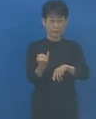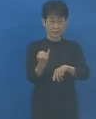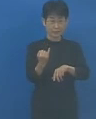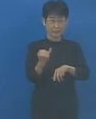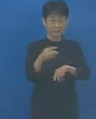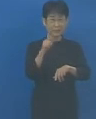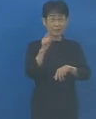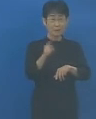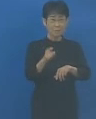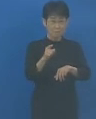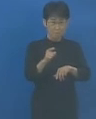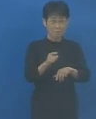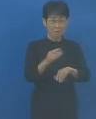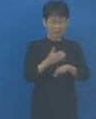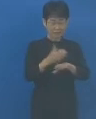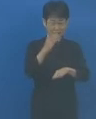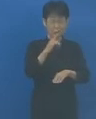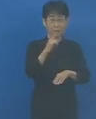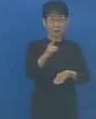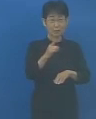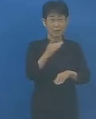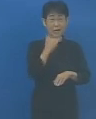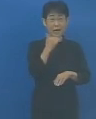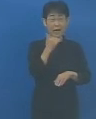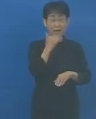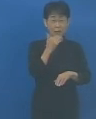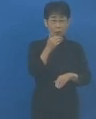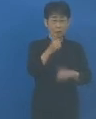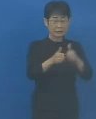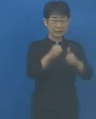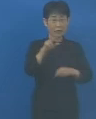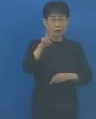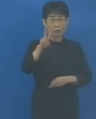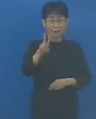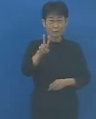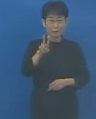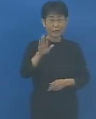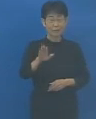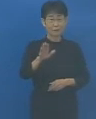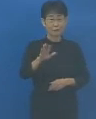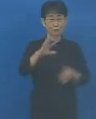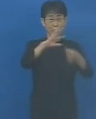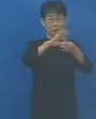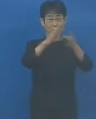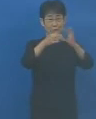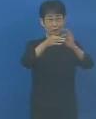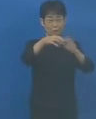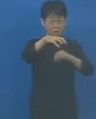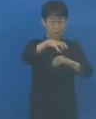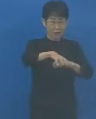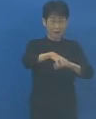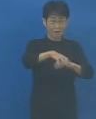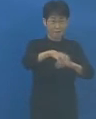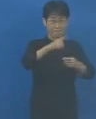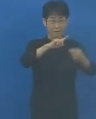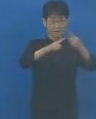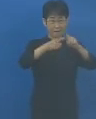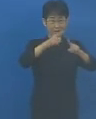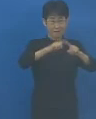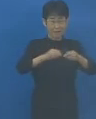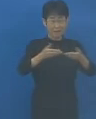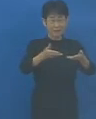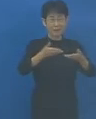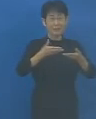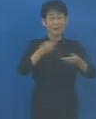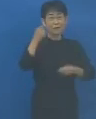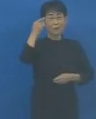合ございますので思う存分オリンピックで戦っていただきたいと思います。入江